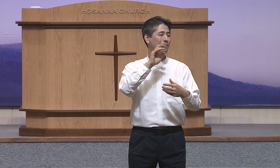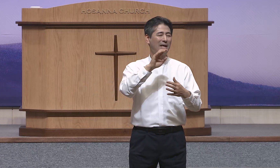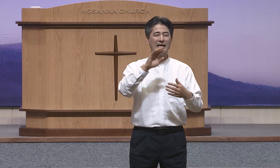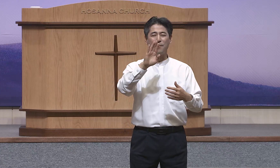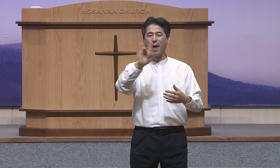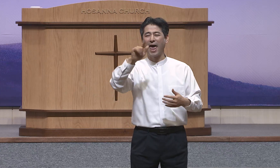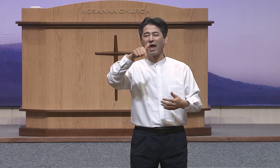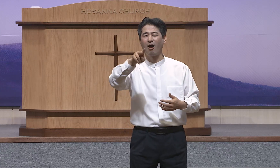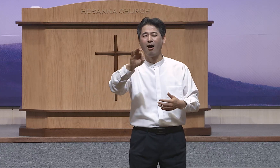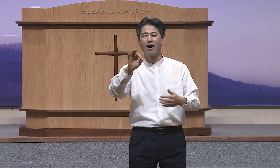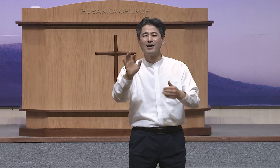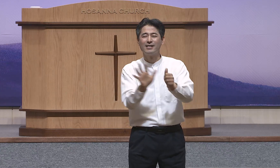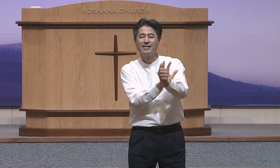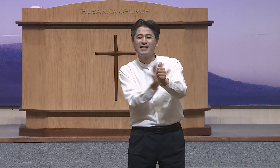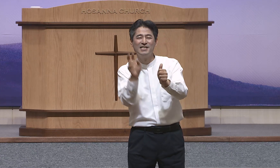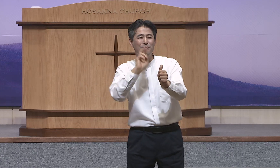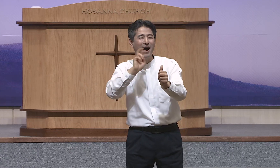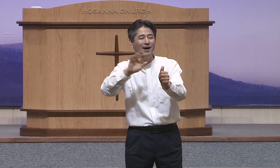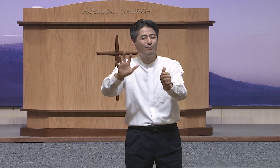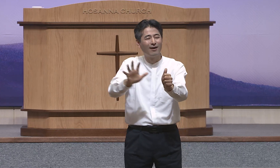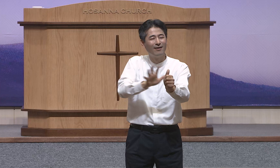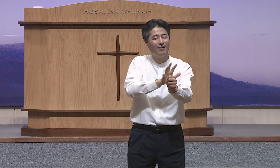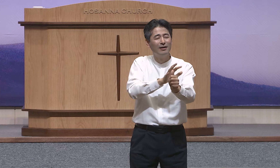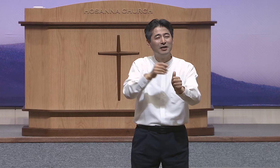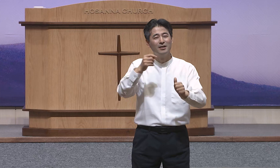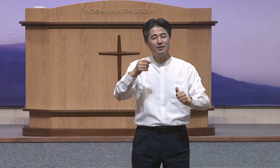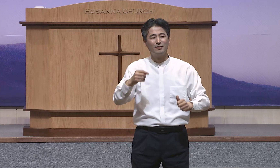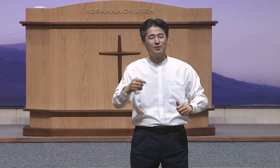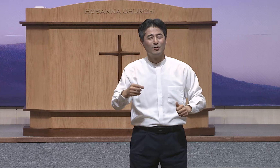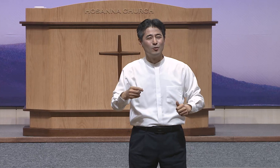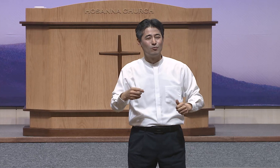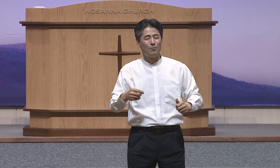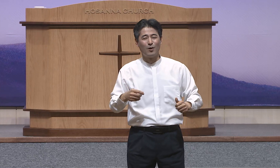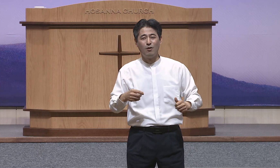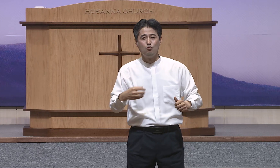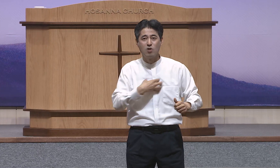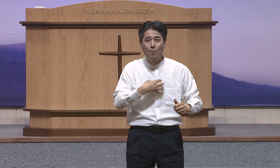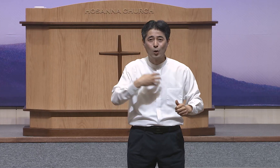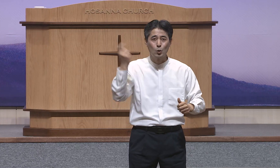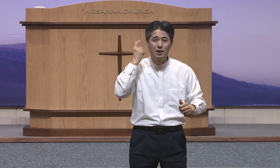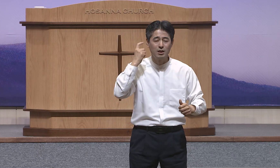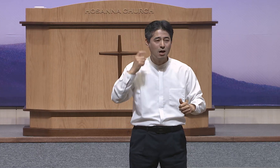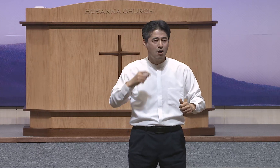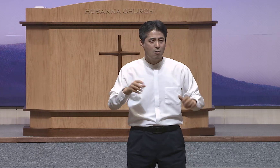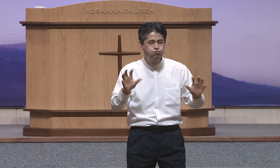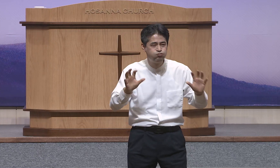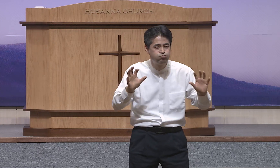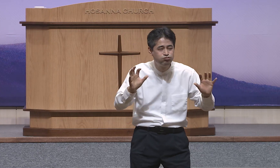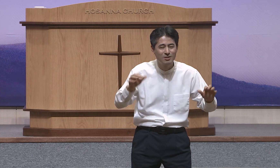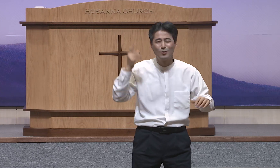그 CM송이나 뭐 노래 있잖아요. 그런 배경음악들이 나오는 것을 무서우면 무서운 음악